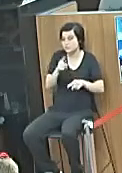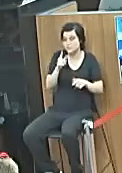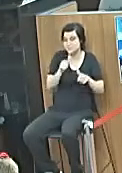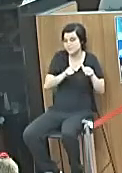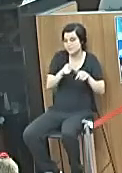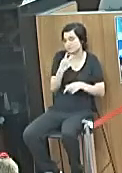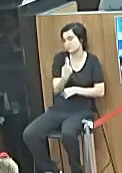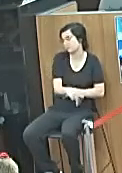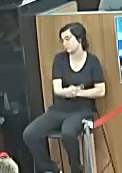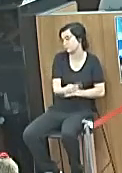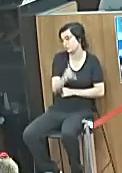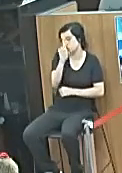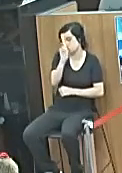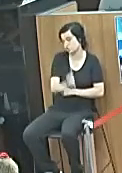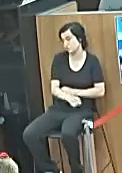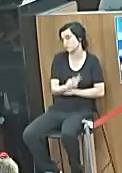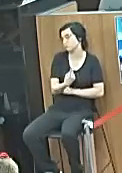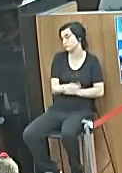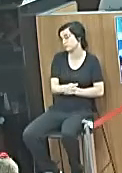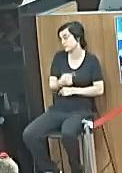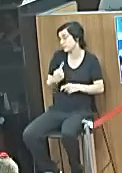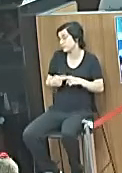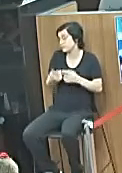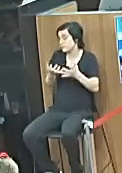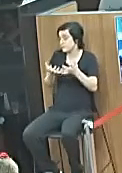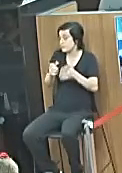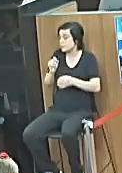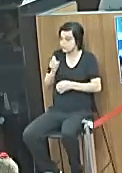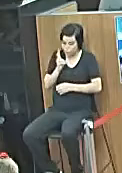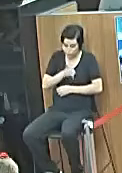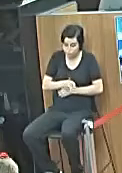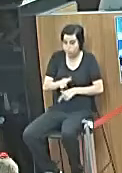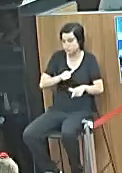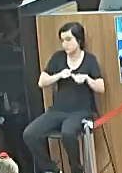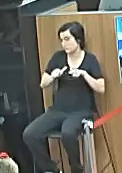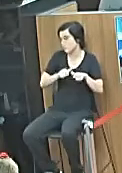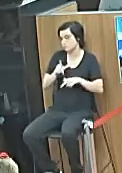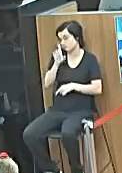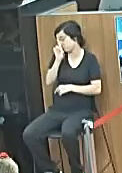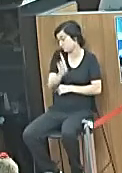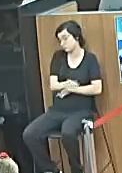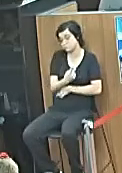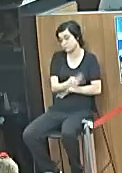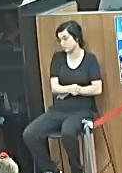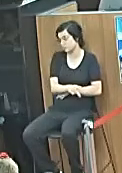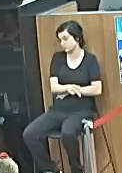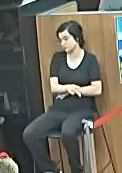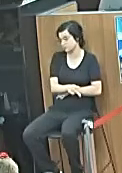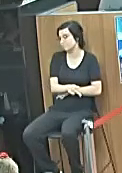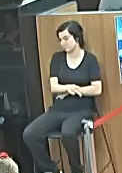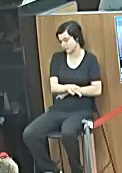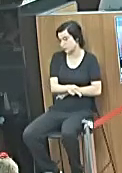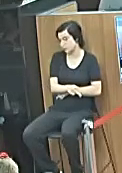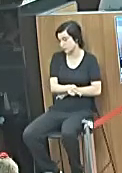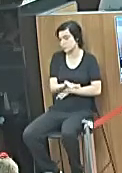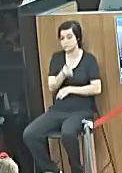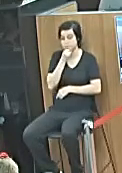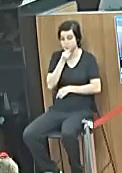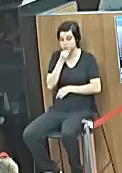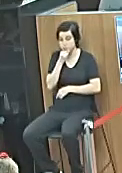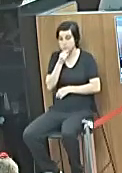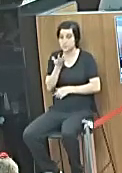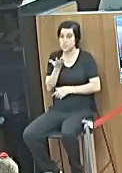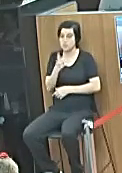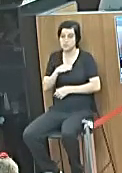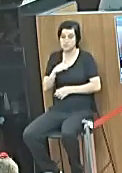direito natural né porque eles querem continuar fazendo o trabalho deles como agricultores familiares como la a